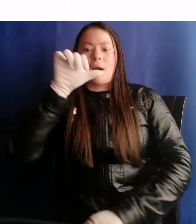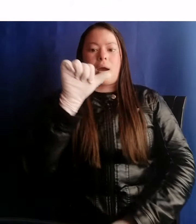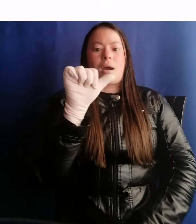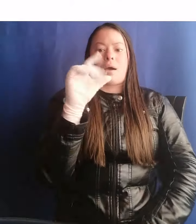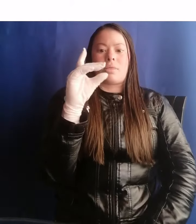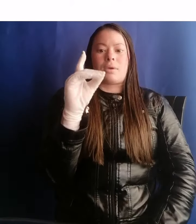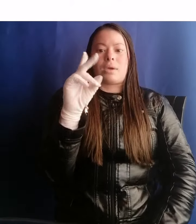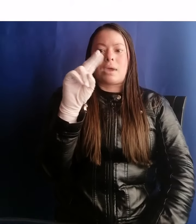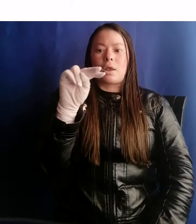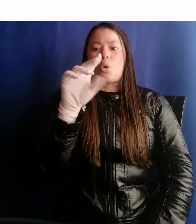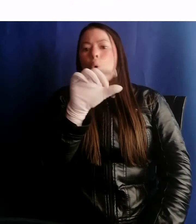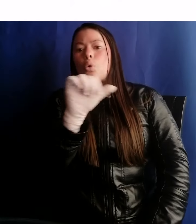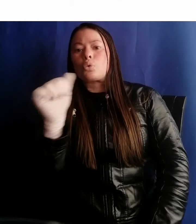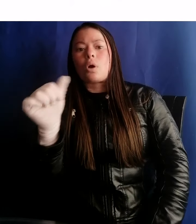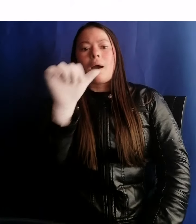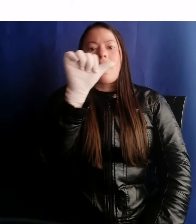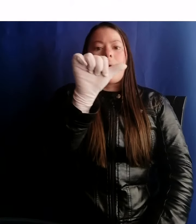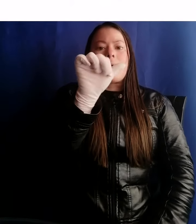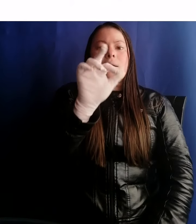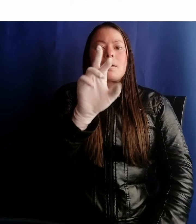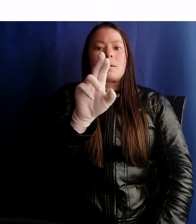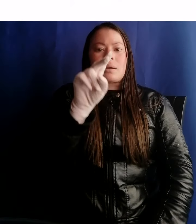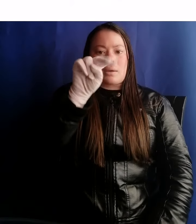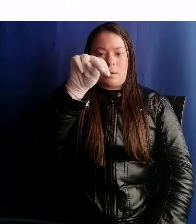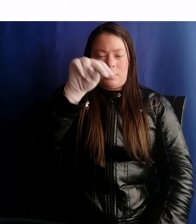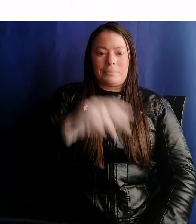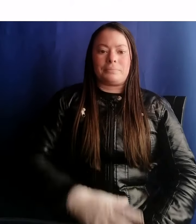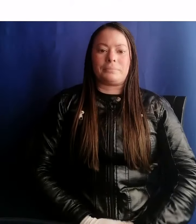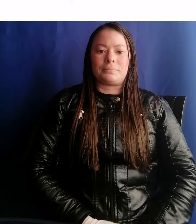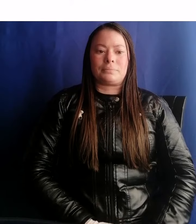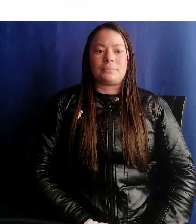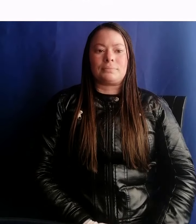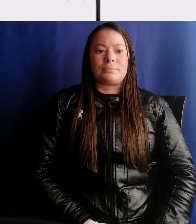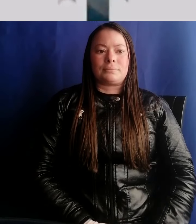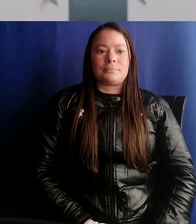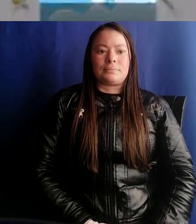diferencias moleculares entre el ADN y el ARN.